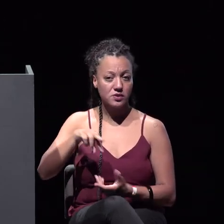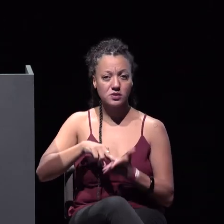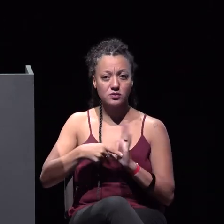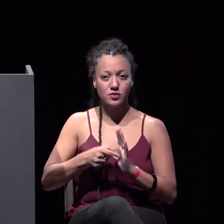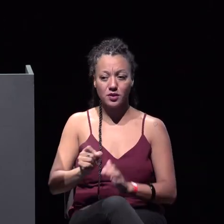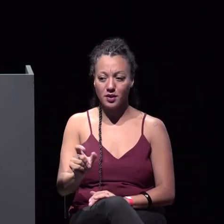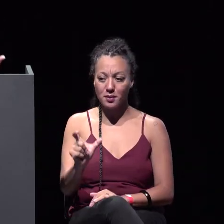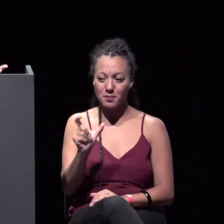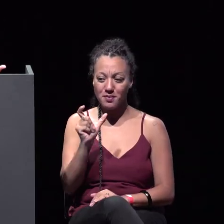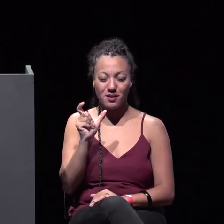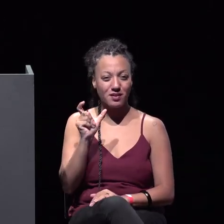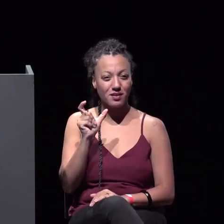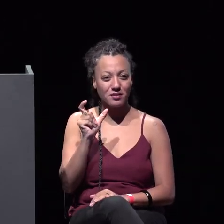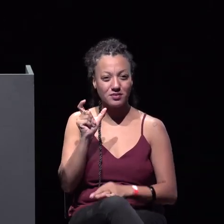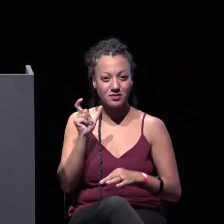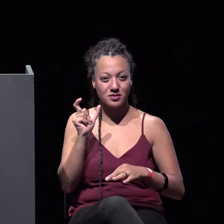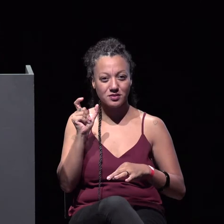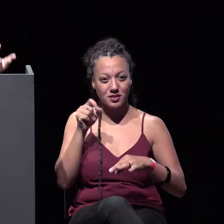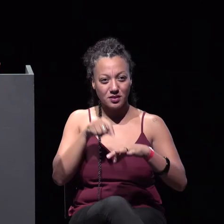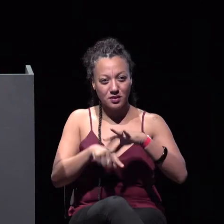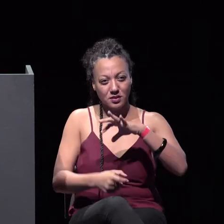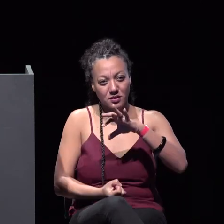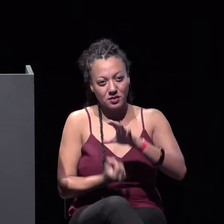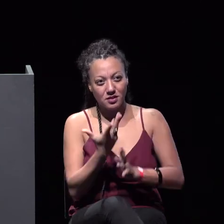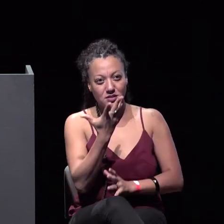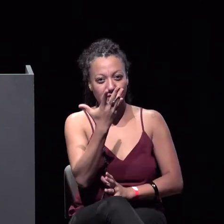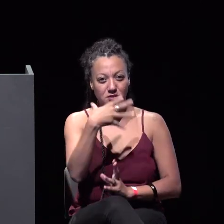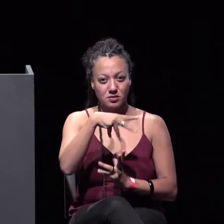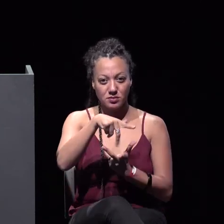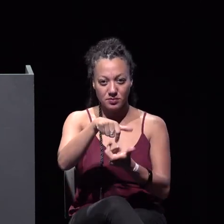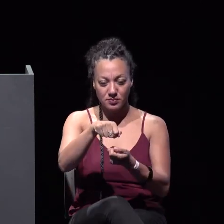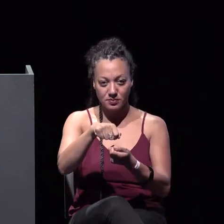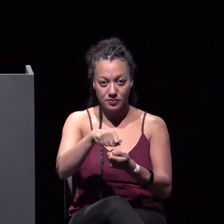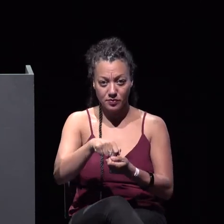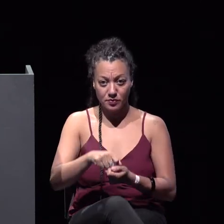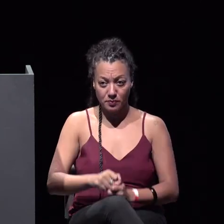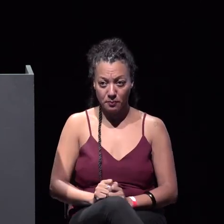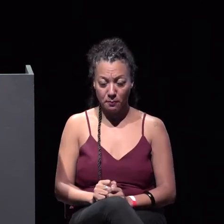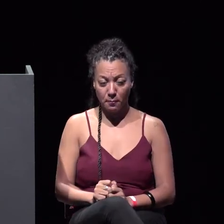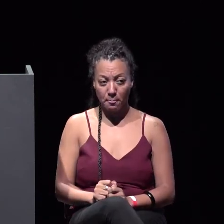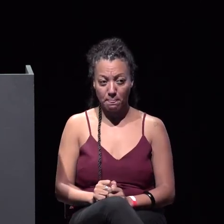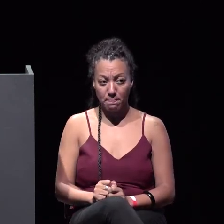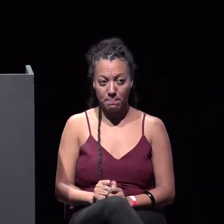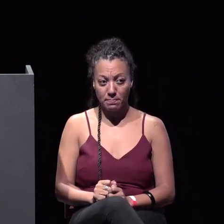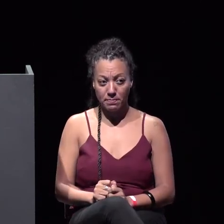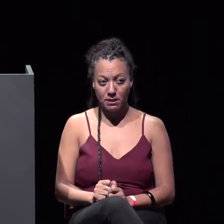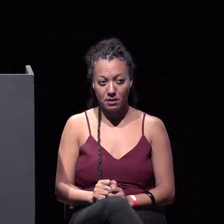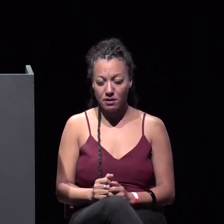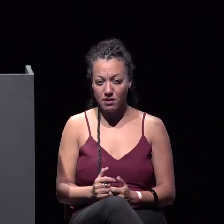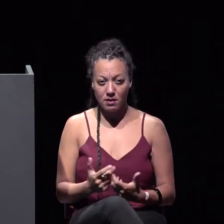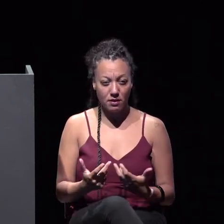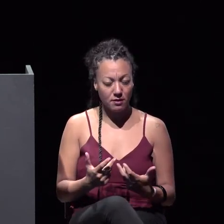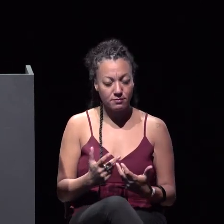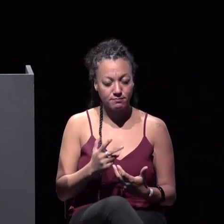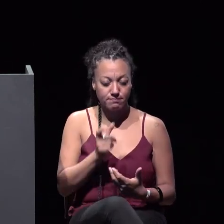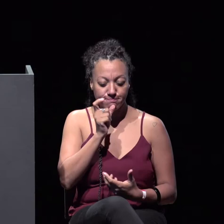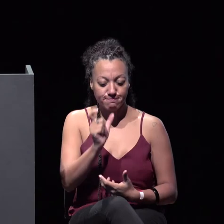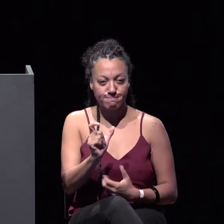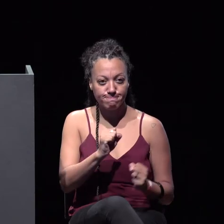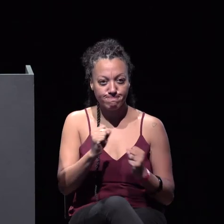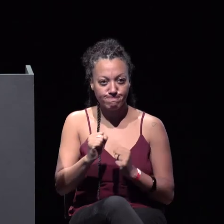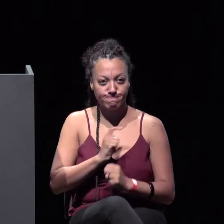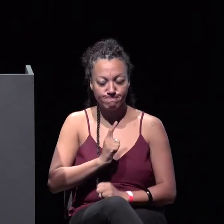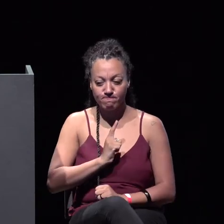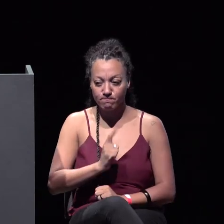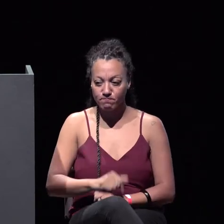palavra fertiliza ali dentro e ela cria universos né então é ela é muito muito poderosa toda